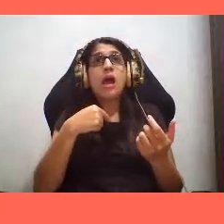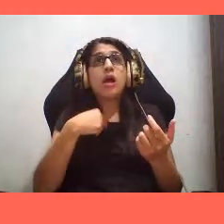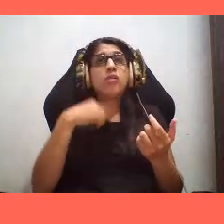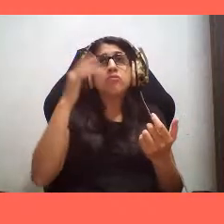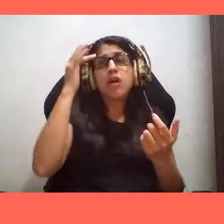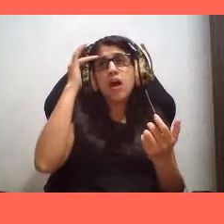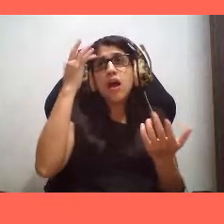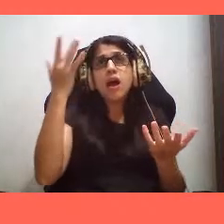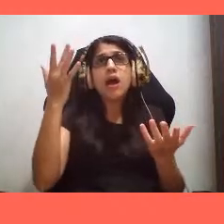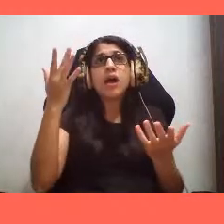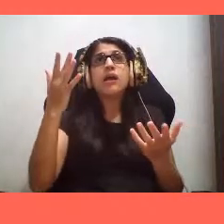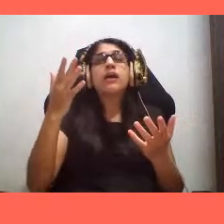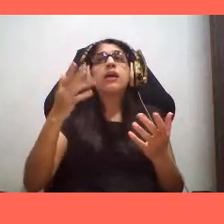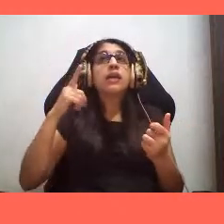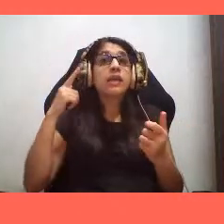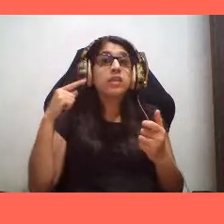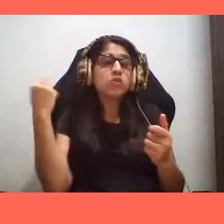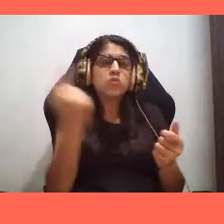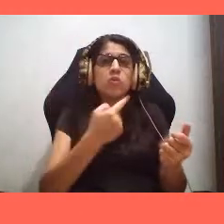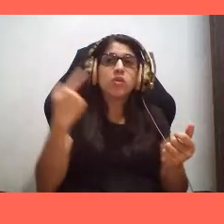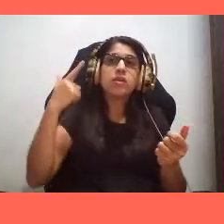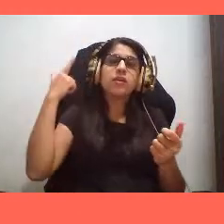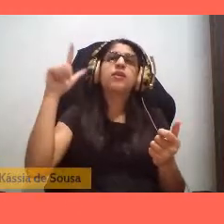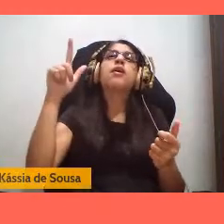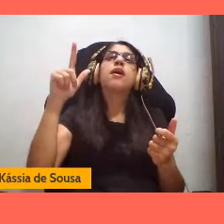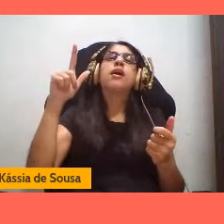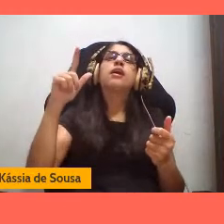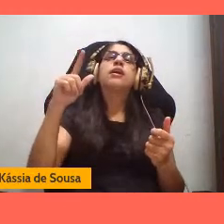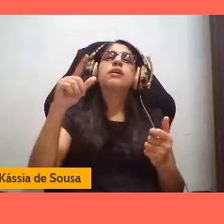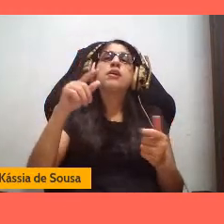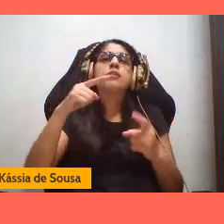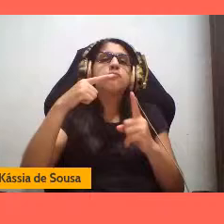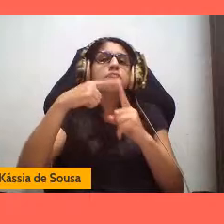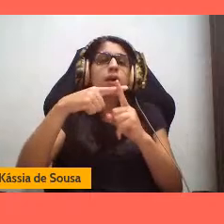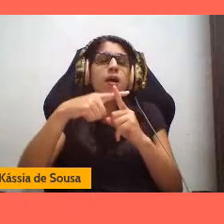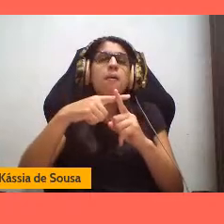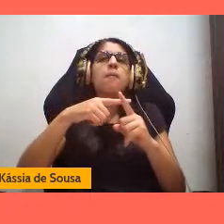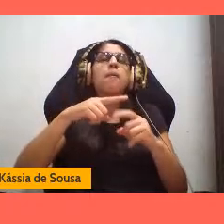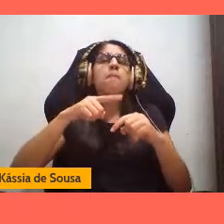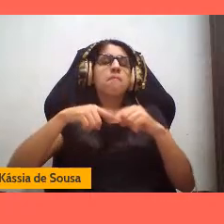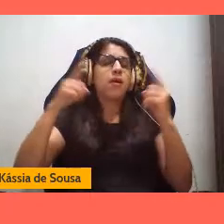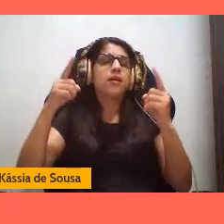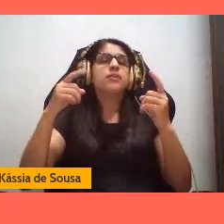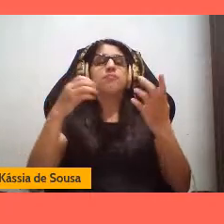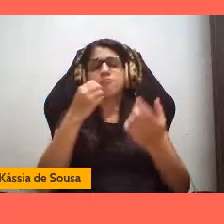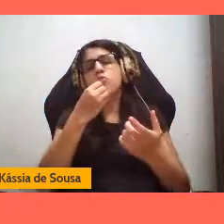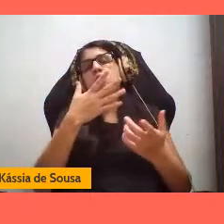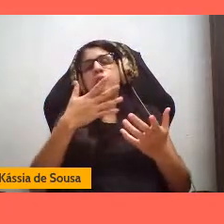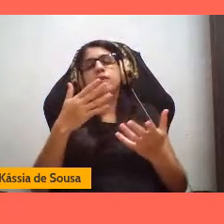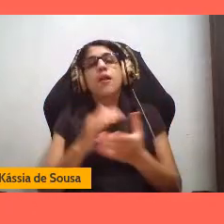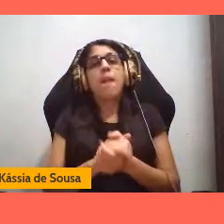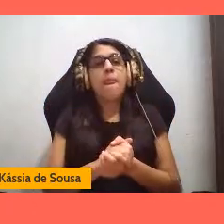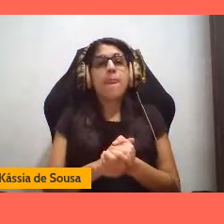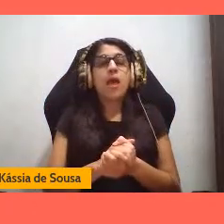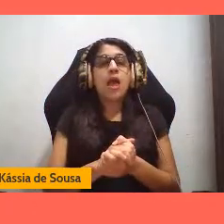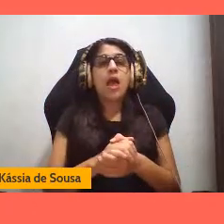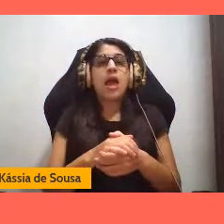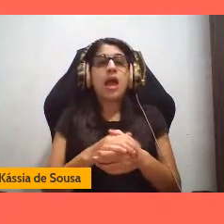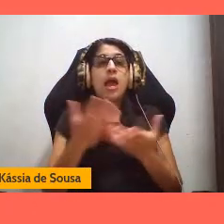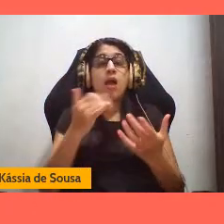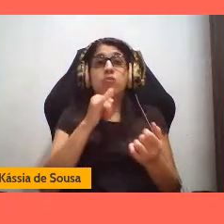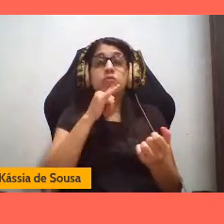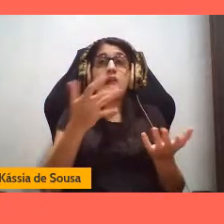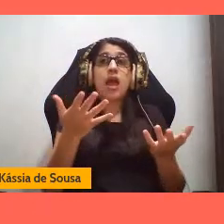uma possibilidade tão exitosa dessa. Só quero chamar a atenção, eu estava até conversando antes de entrar, disse, olha, eu um trabalho